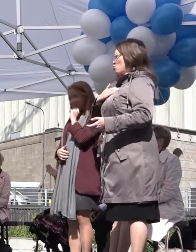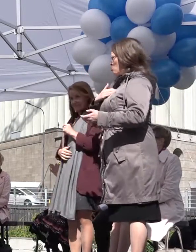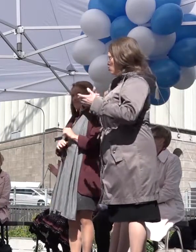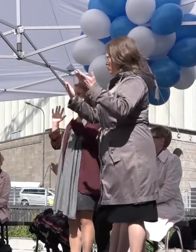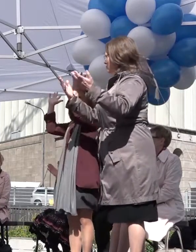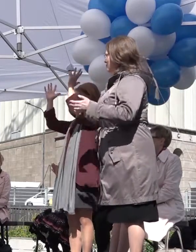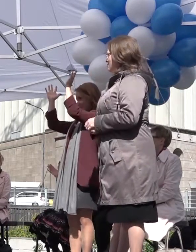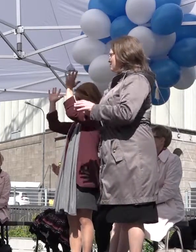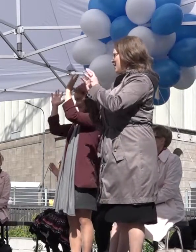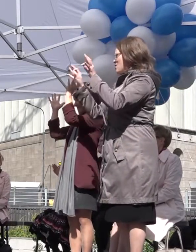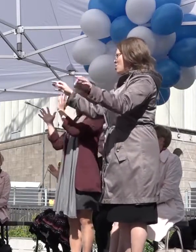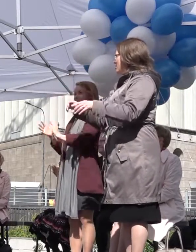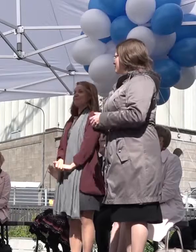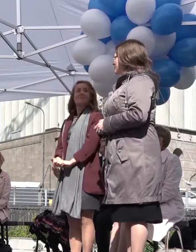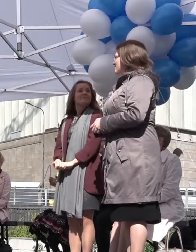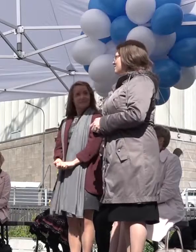Hienoa.